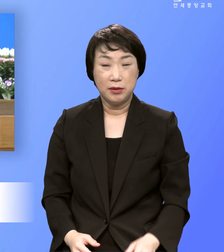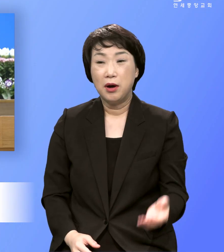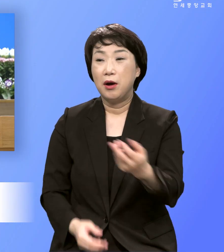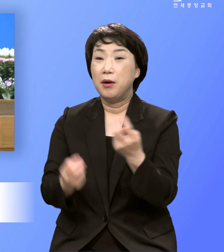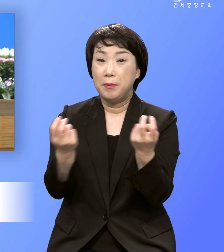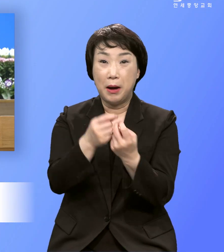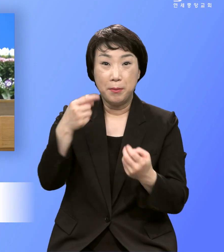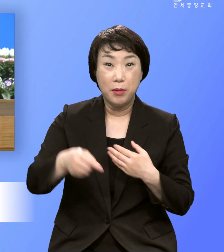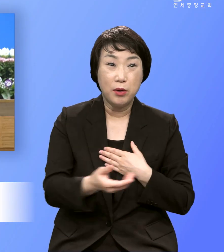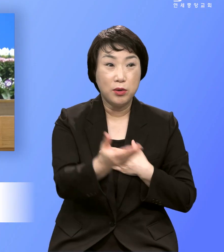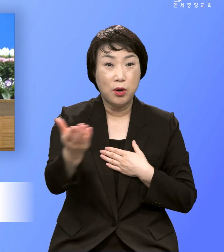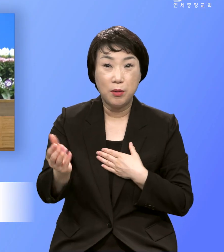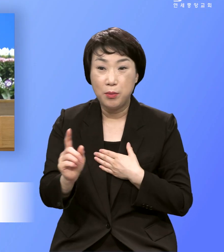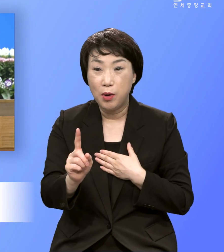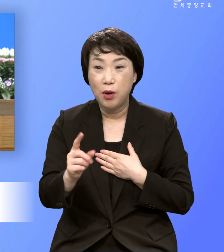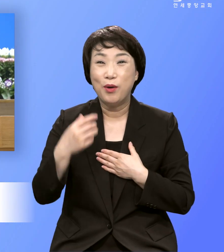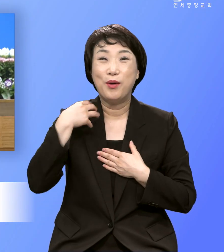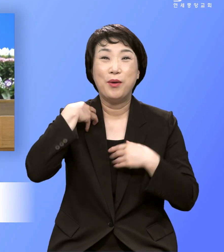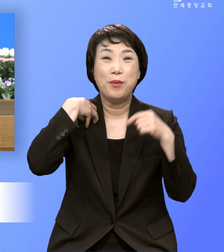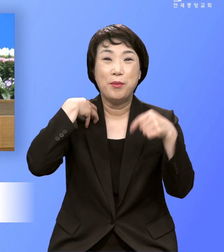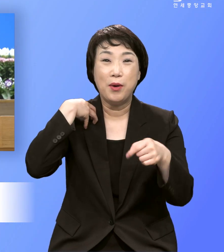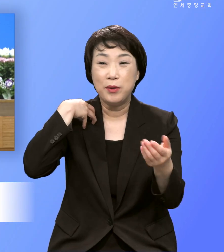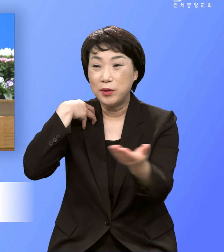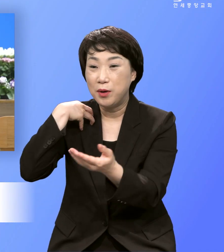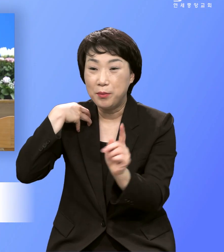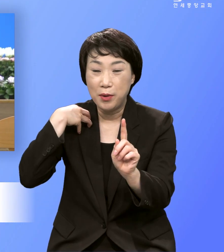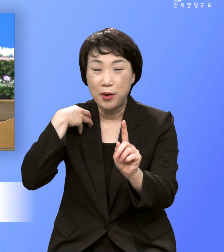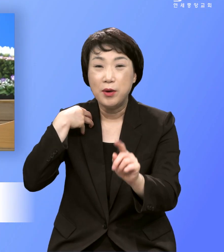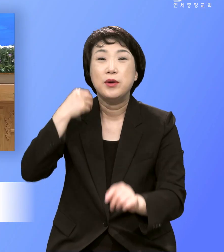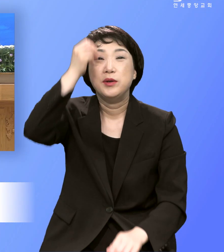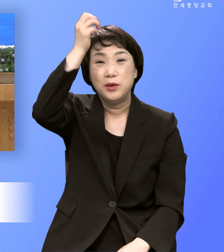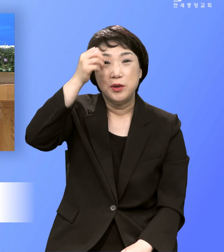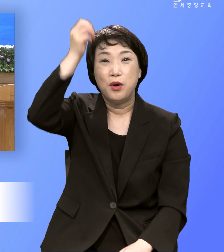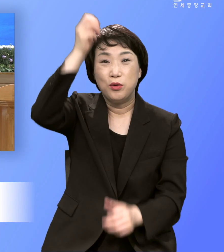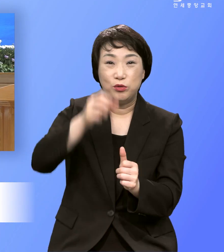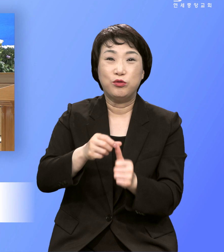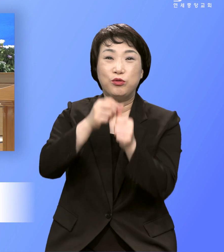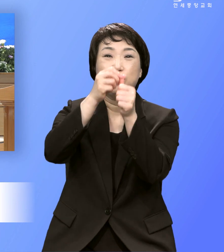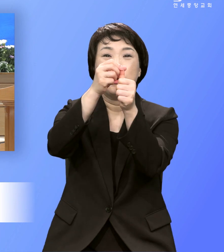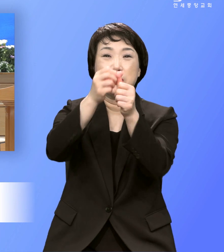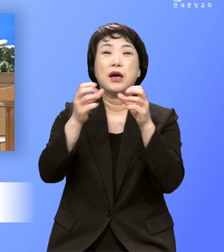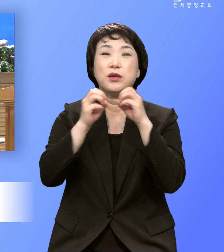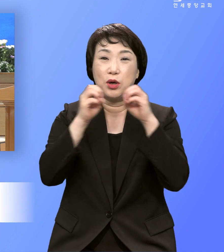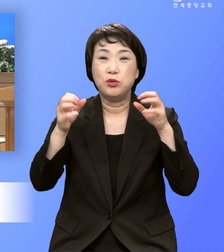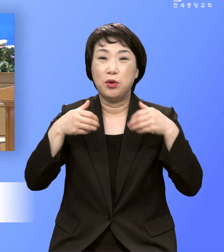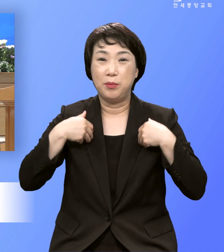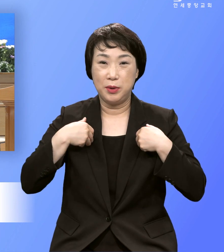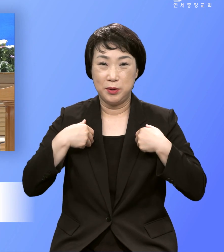그러려면 뭐 해야 되겠어? 영혼 살리는 전도.